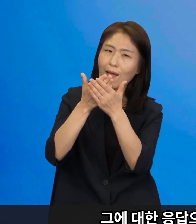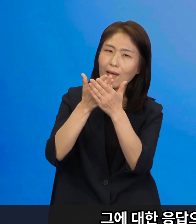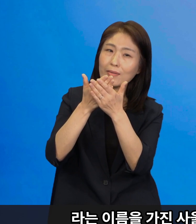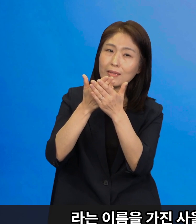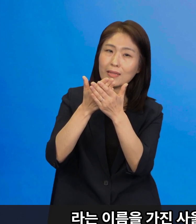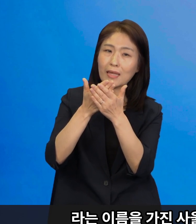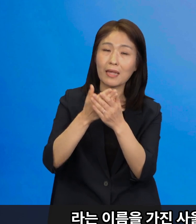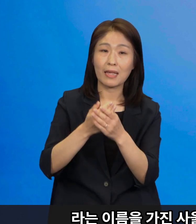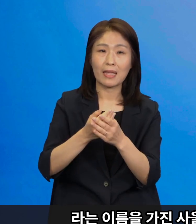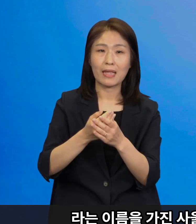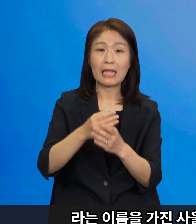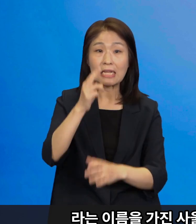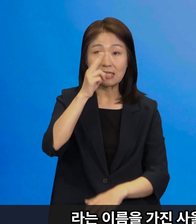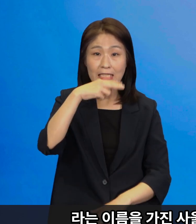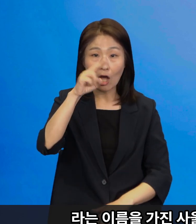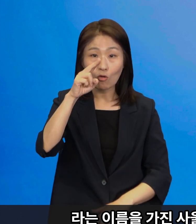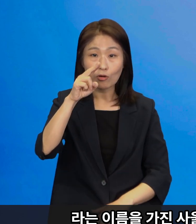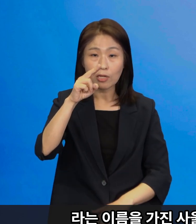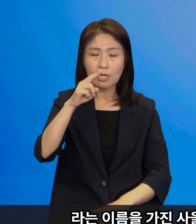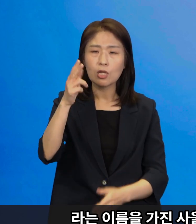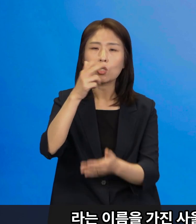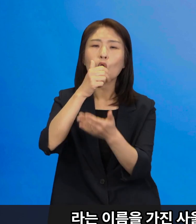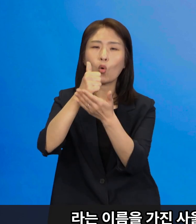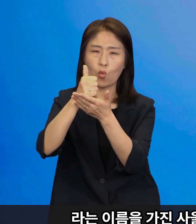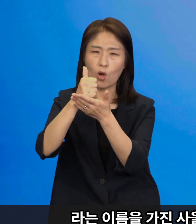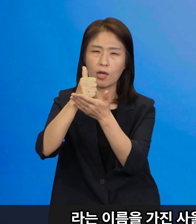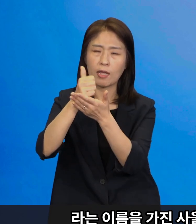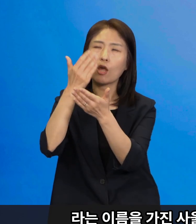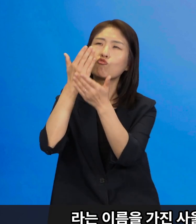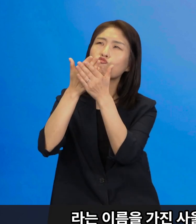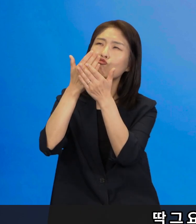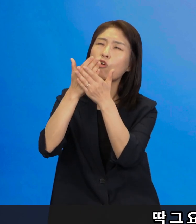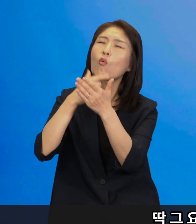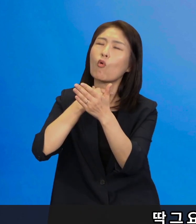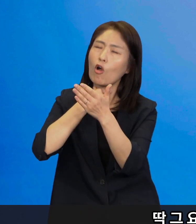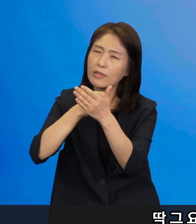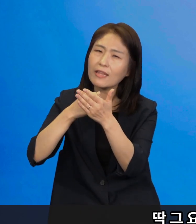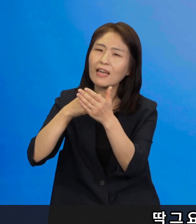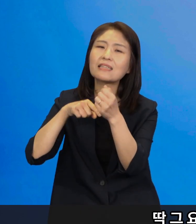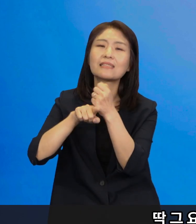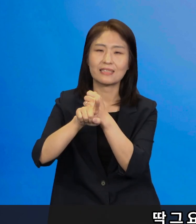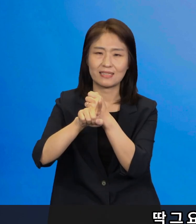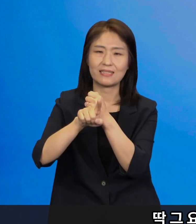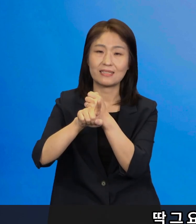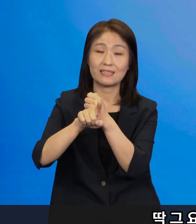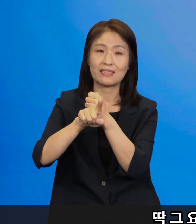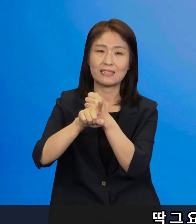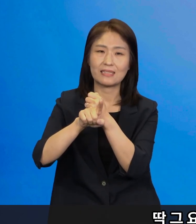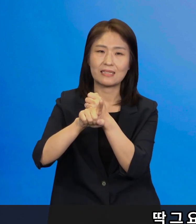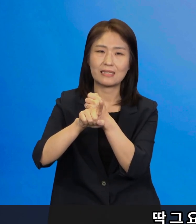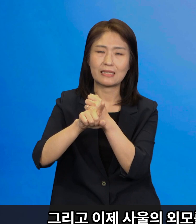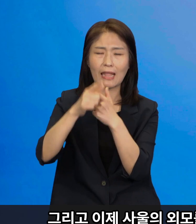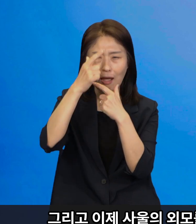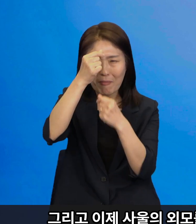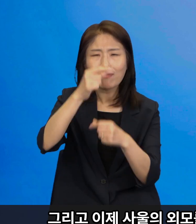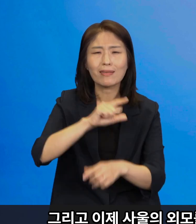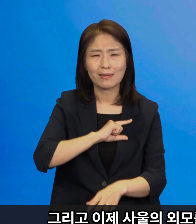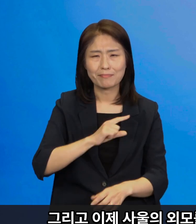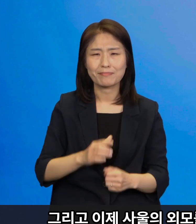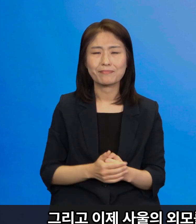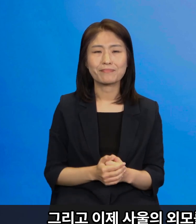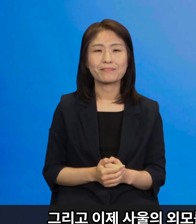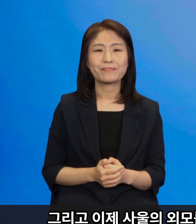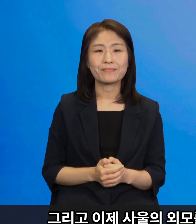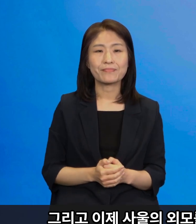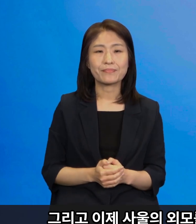여호와께 구하다라는 이름을 가진 사울이 초대 왕으로 뽑히게 된 거예요. 딱 그 요청에 맞는 이름이죠. 그리고 이제